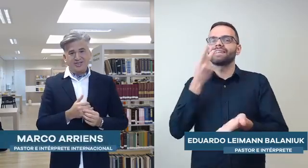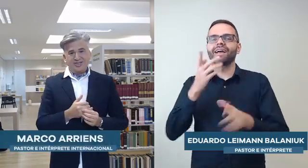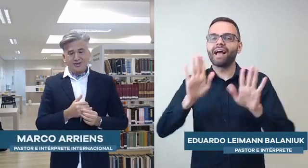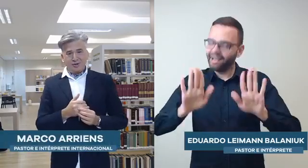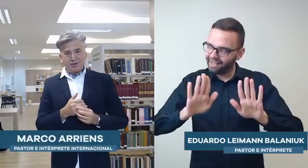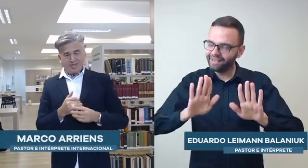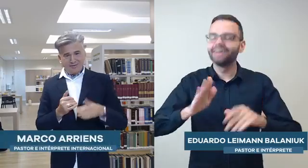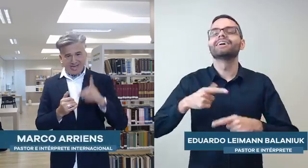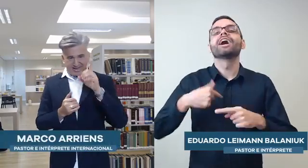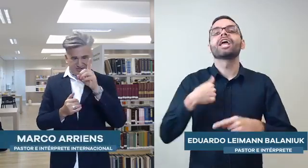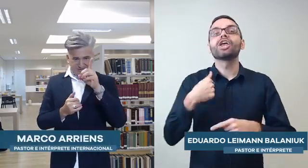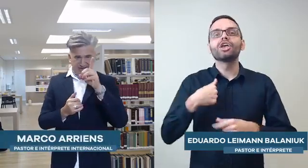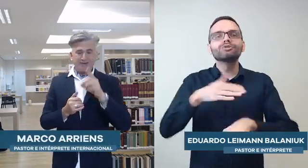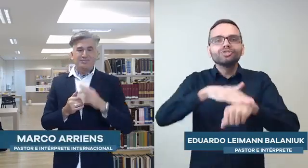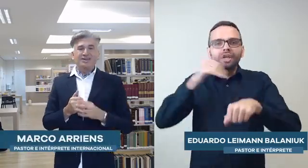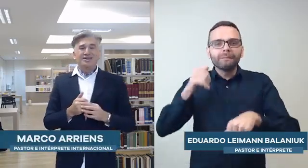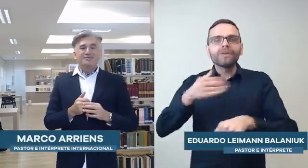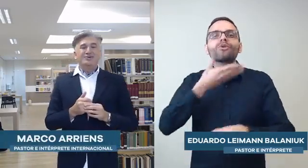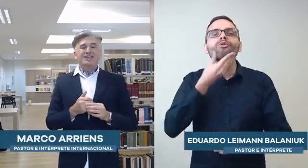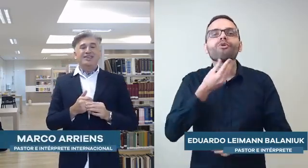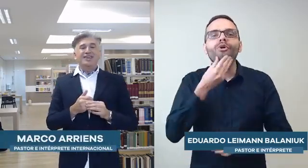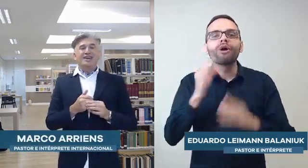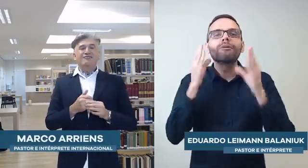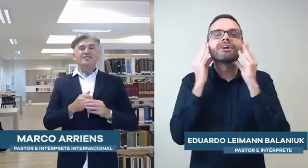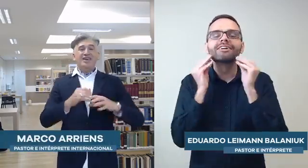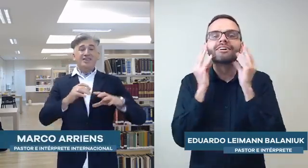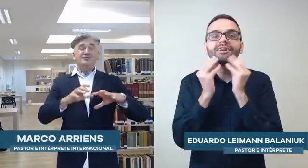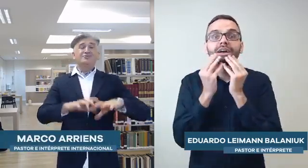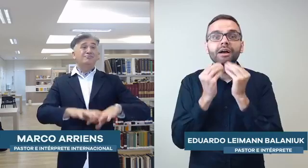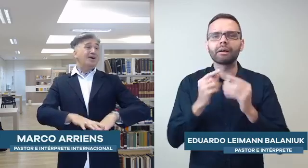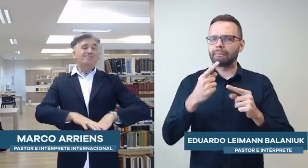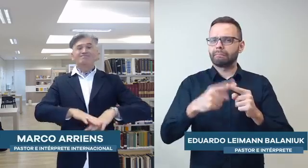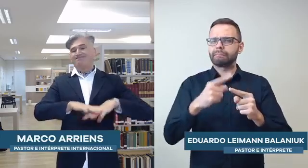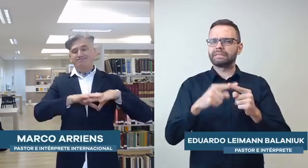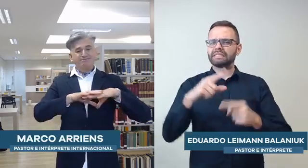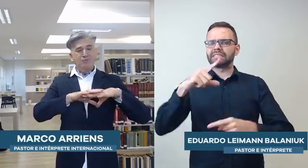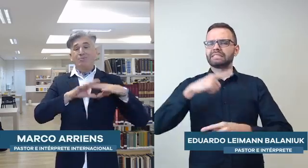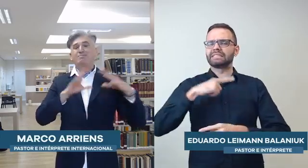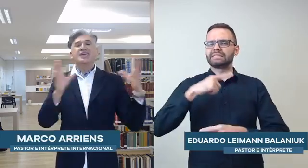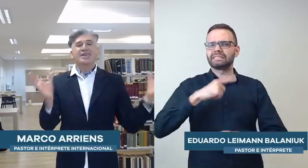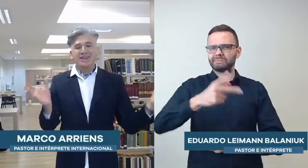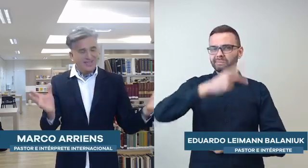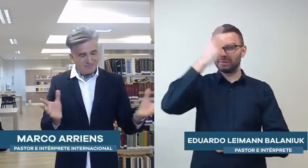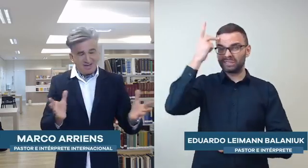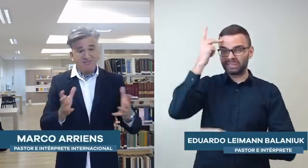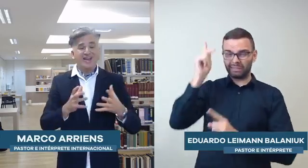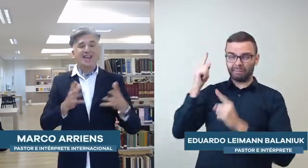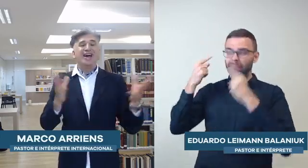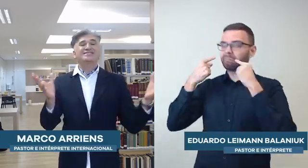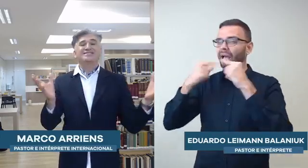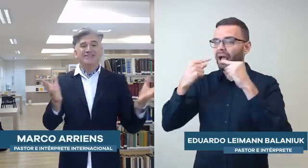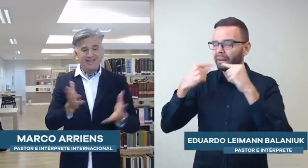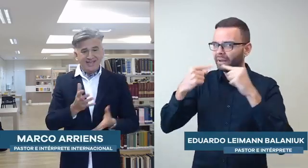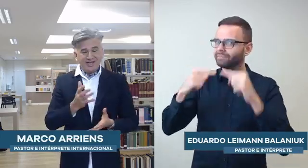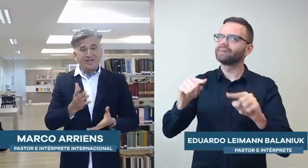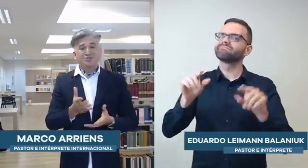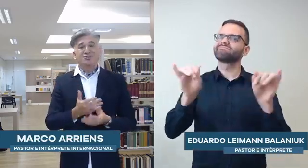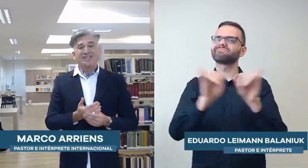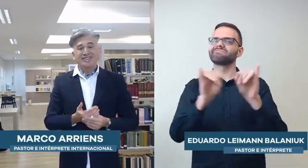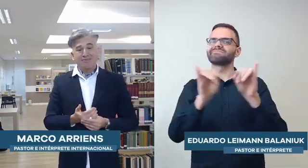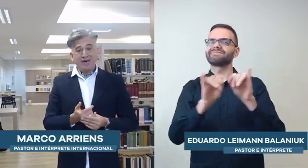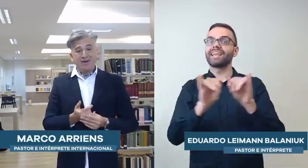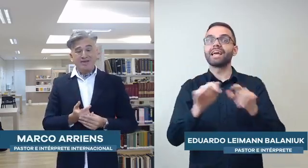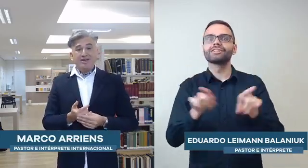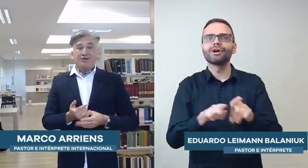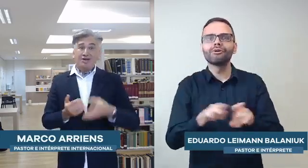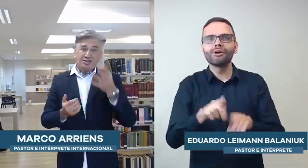gente? Eu coloquei um cara de barba porque fizeram uma bobeira e uma falácia com a história